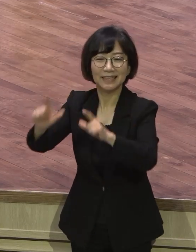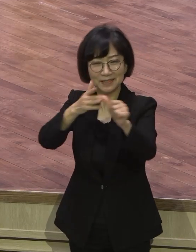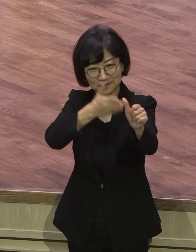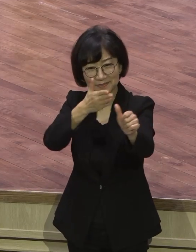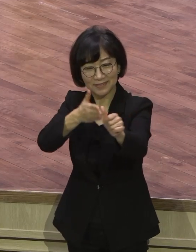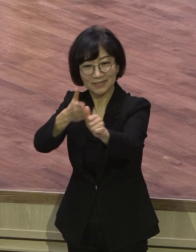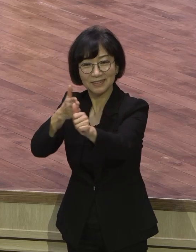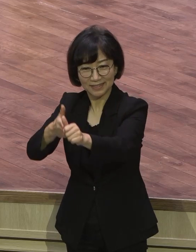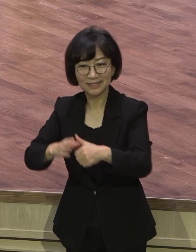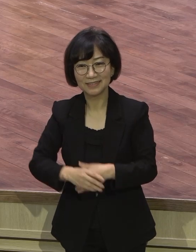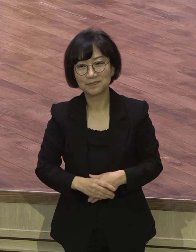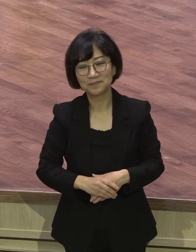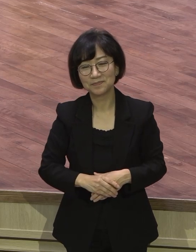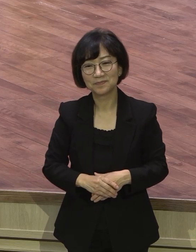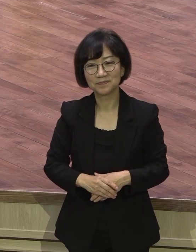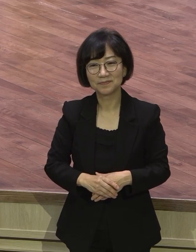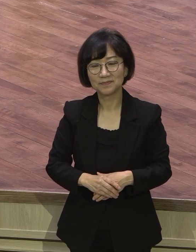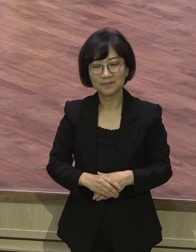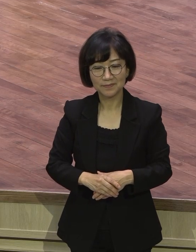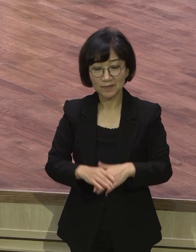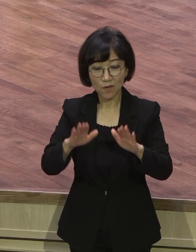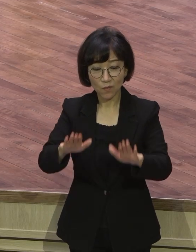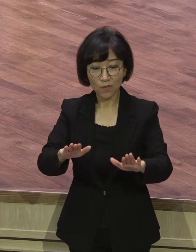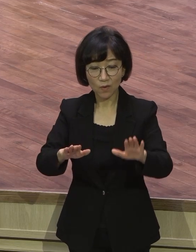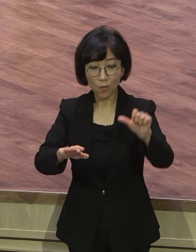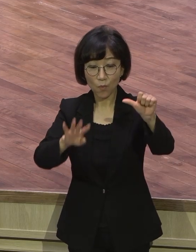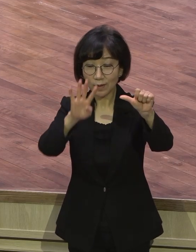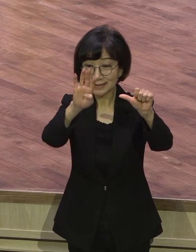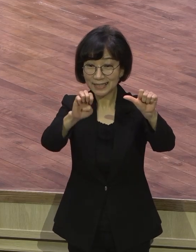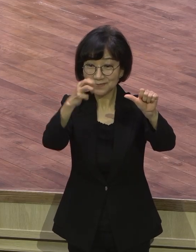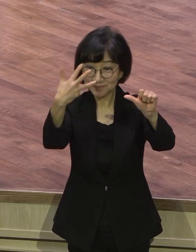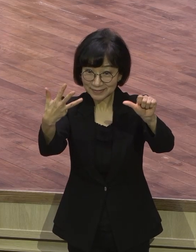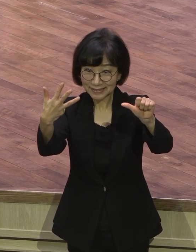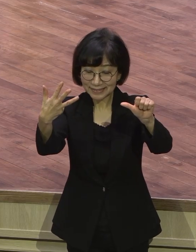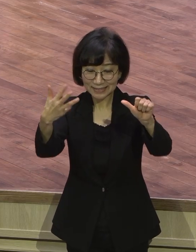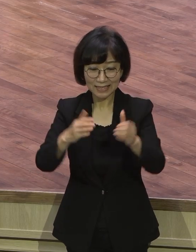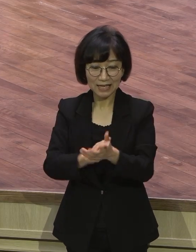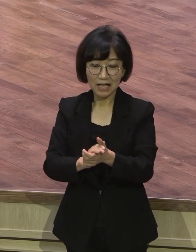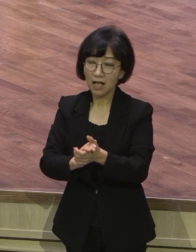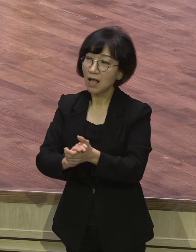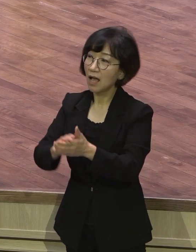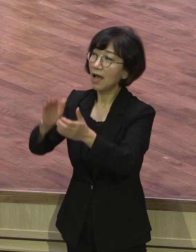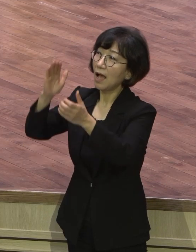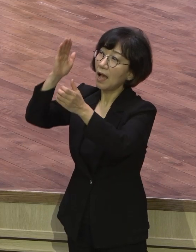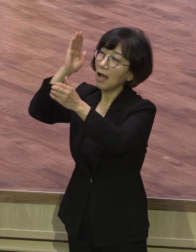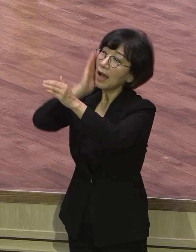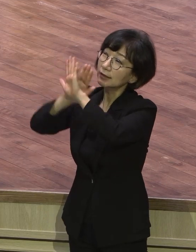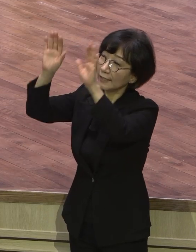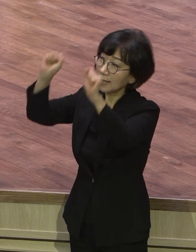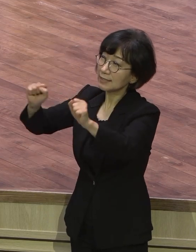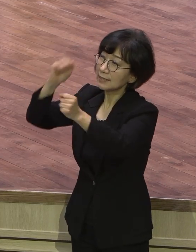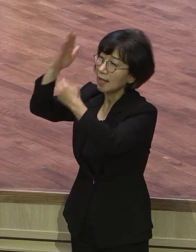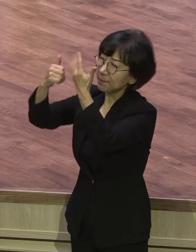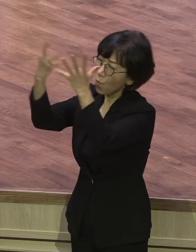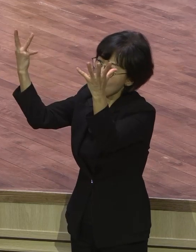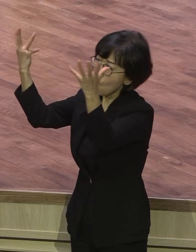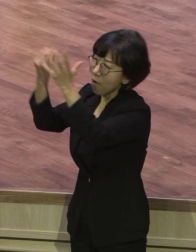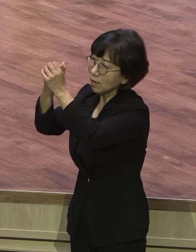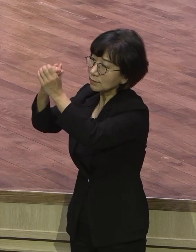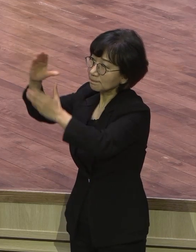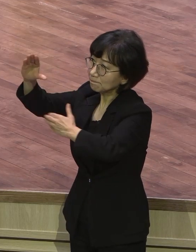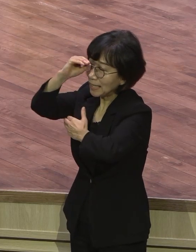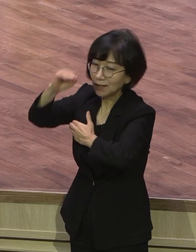하나님만을 기쁘시게 하는 삶을 본문 48절에 보면 예수님께서 하늘에 계신 너희 아버지의 온전하신 것과 같이 너도 온전하라